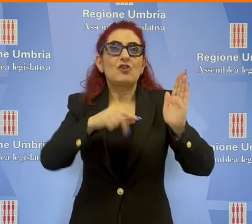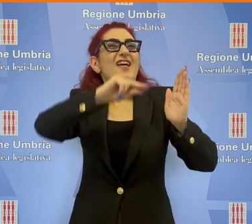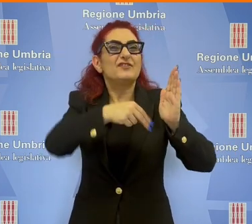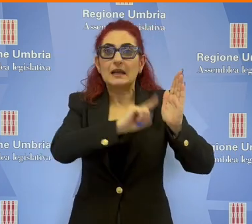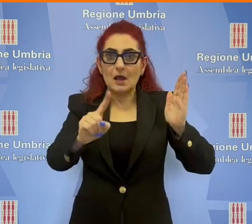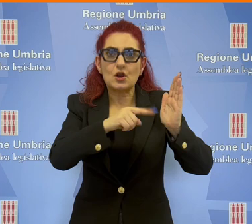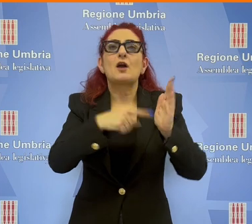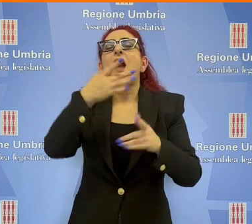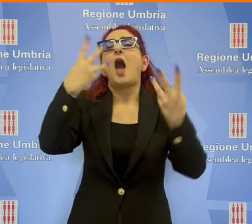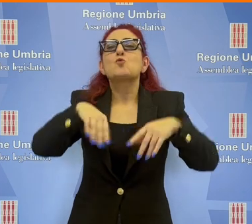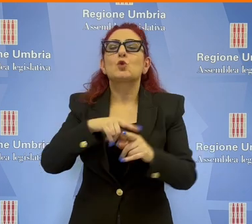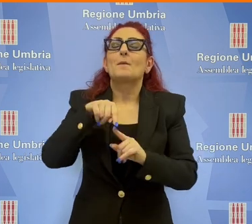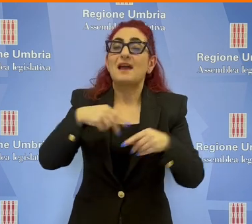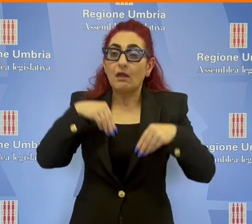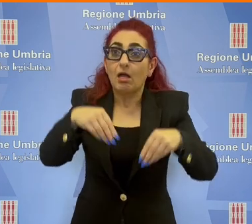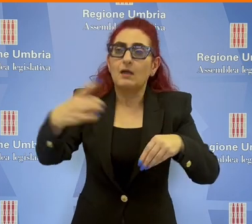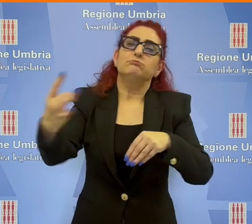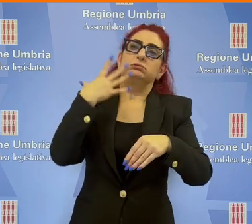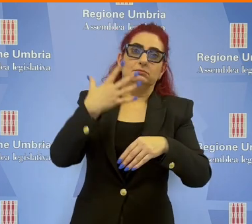l'esclusione del concorrente dalla gara.